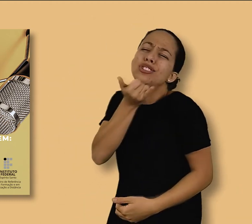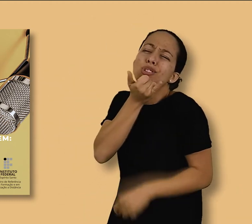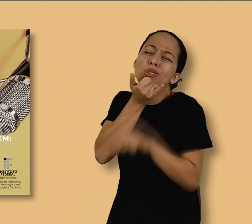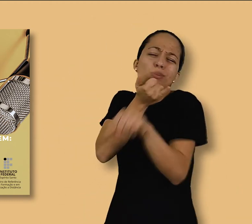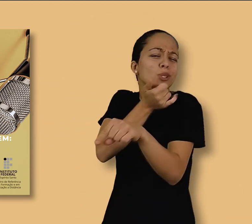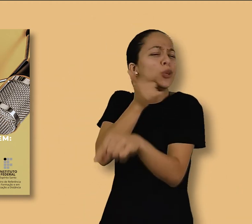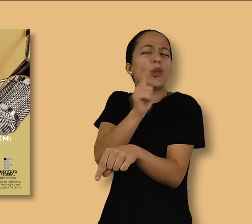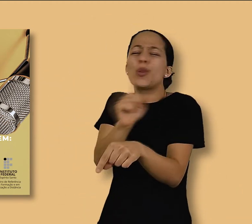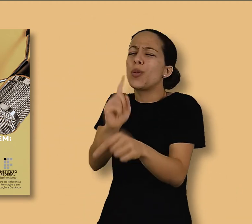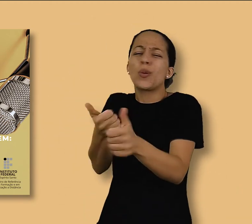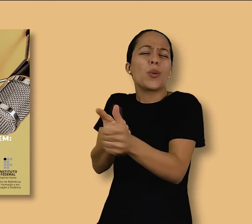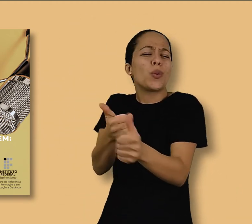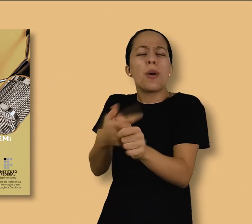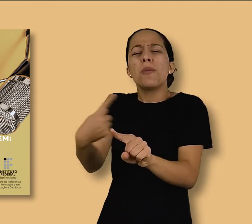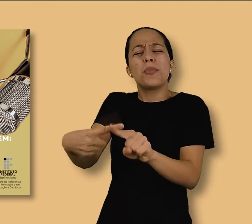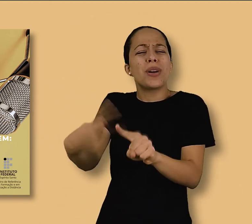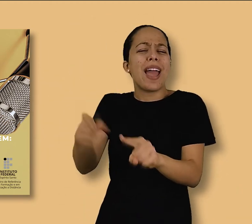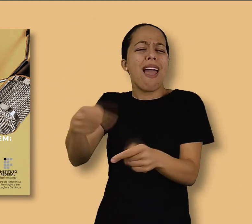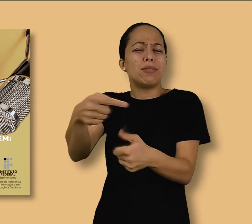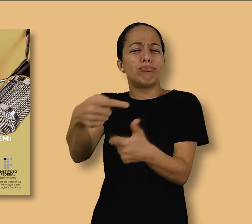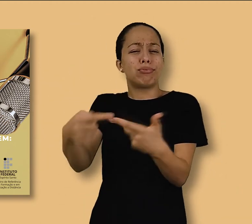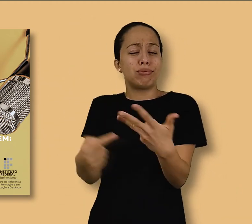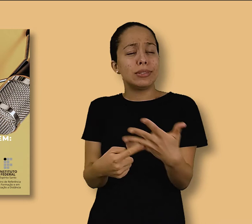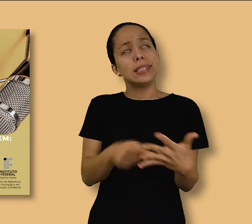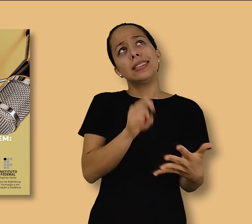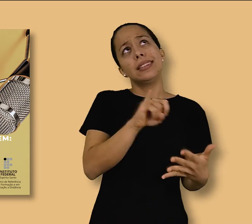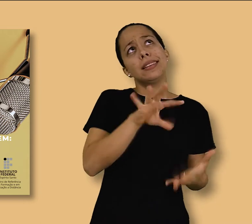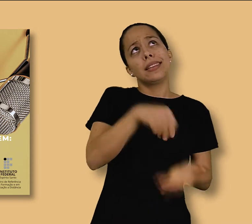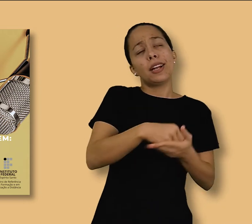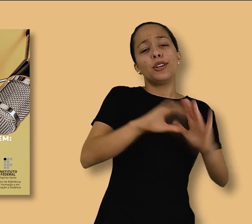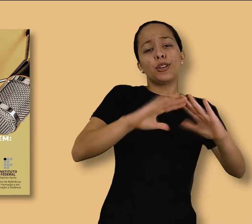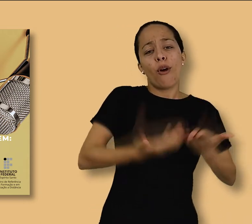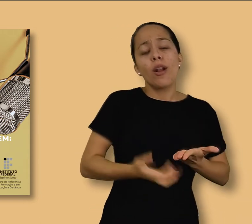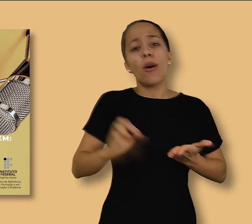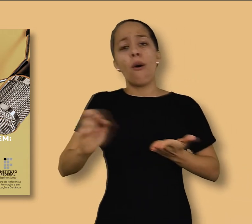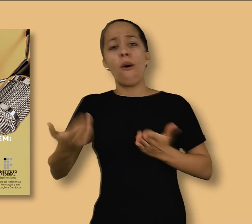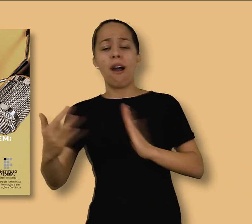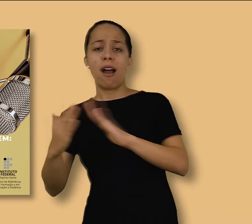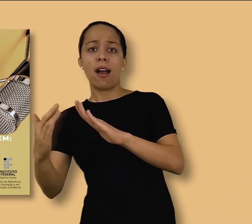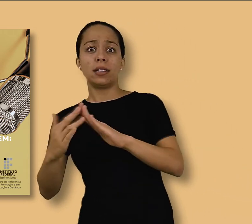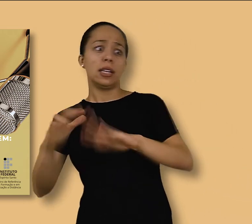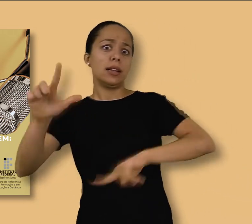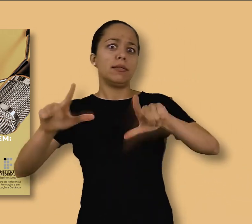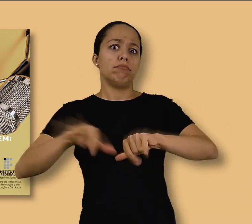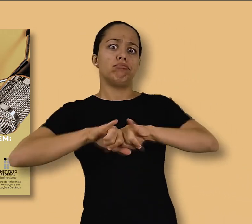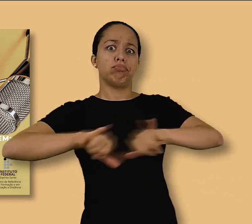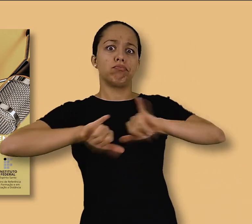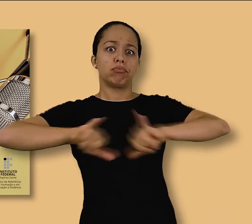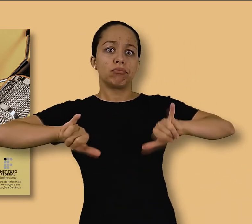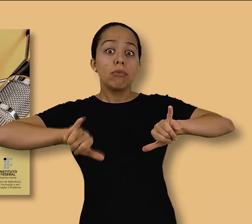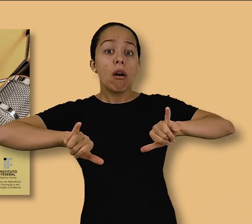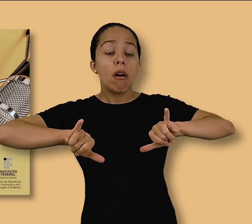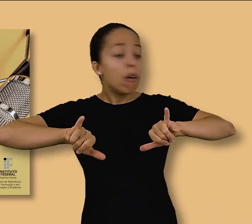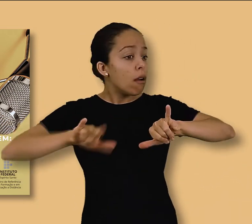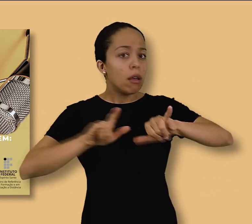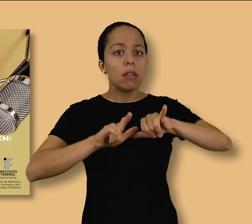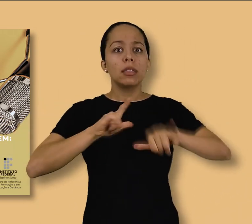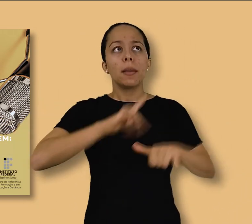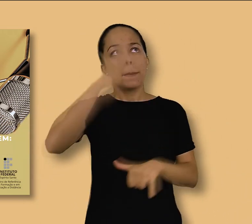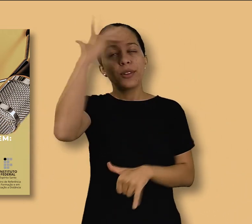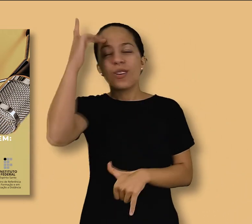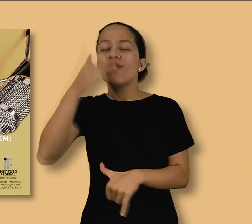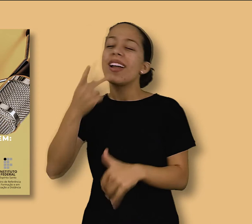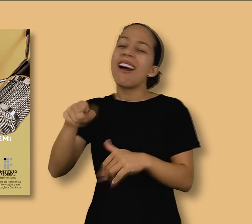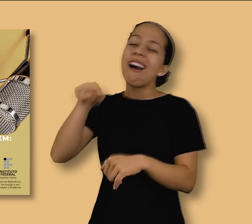é seja na escola seja em casa seja divulgado pela grande mídia esses discos são muito